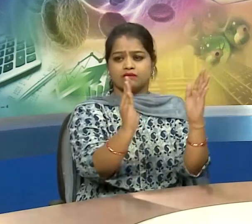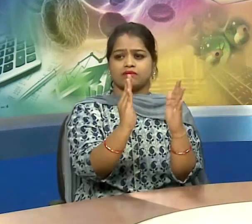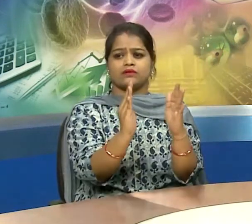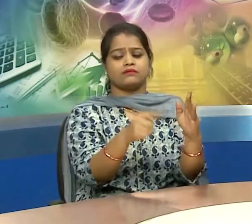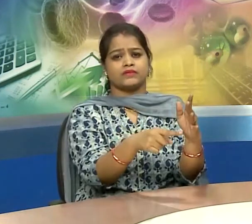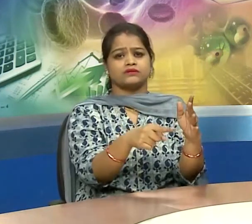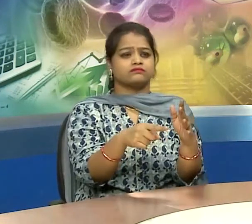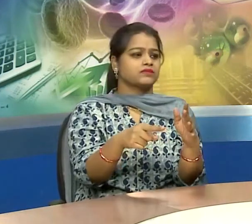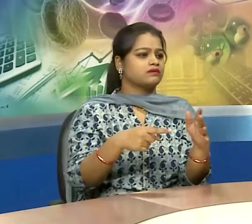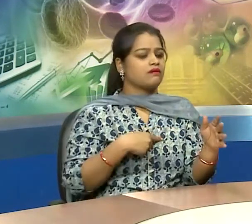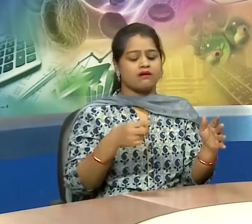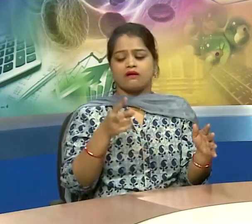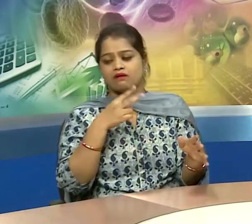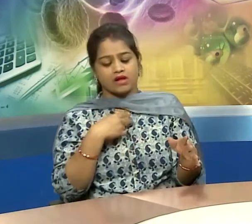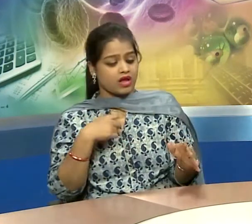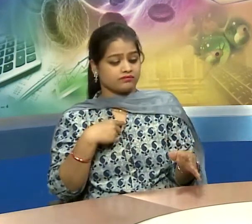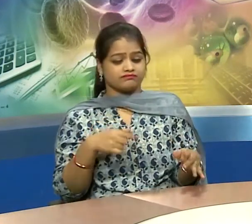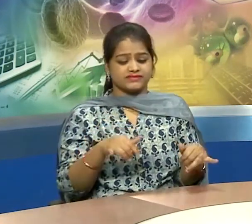समन्वयवादी भी होना चाहिए।